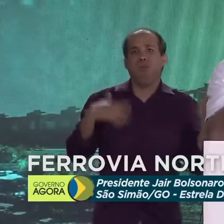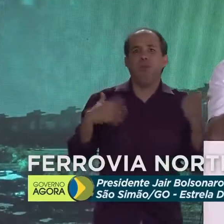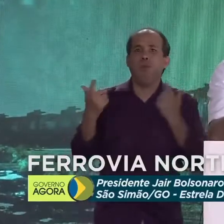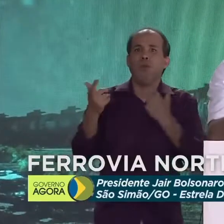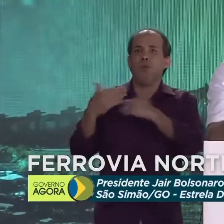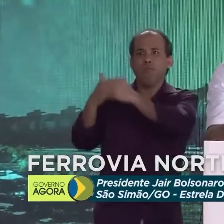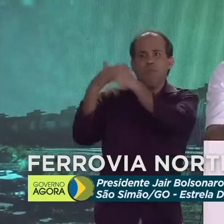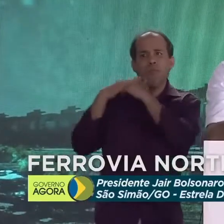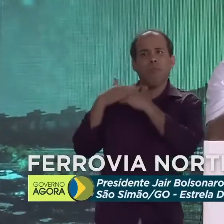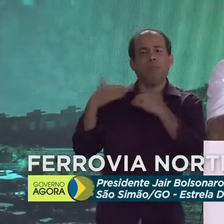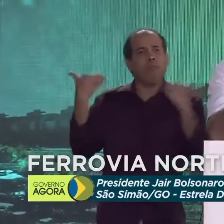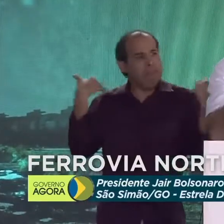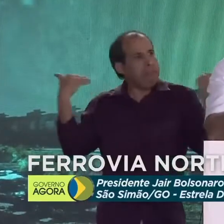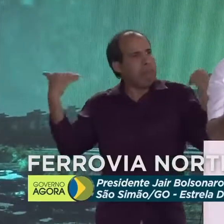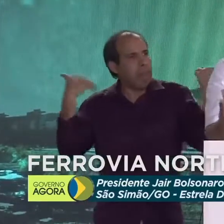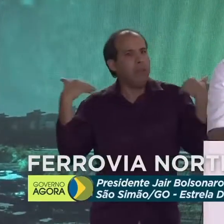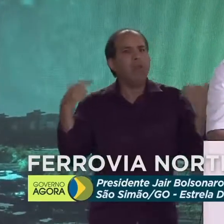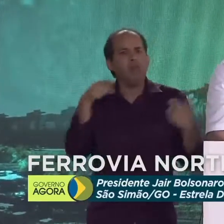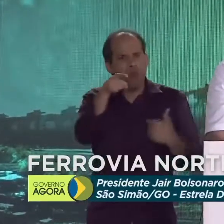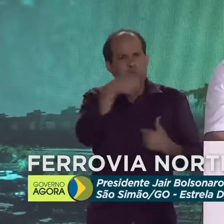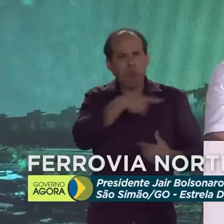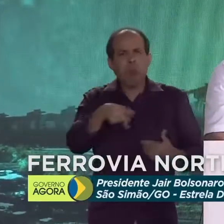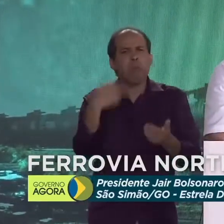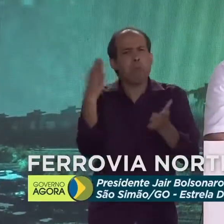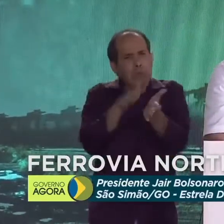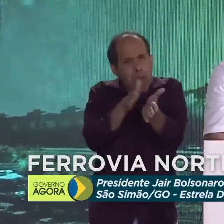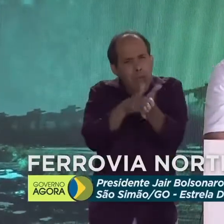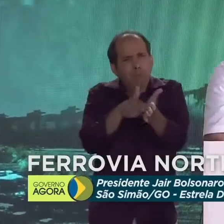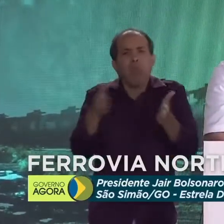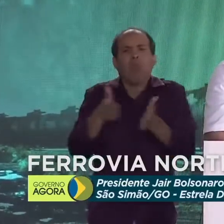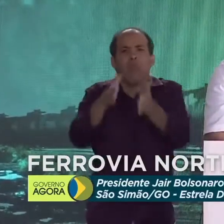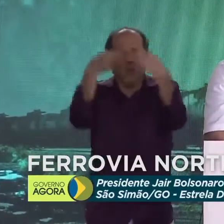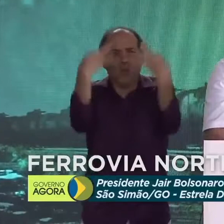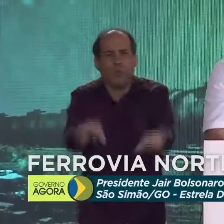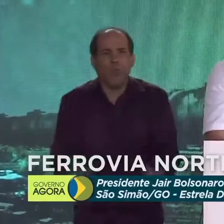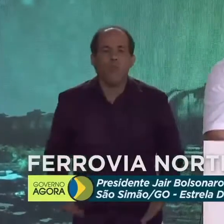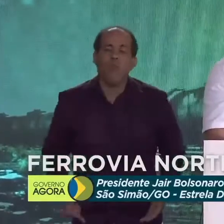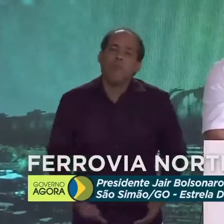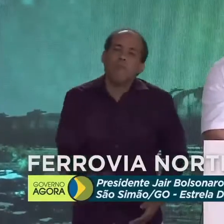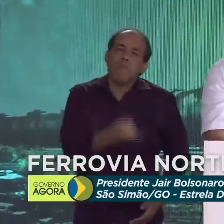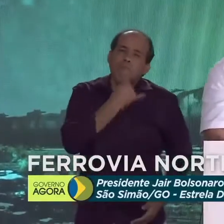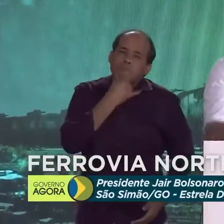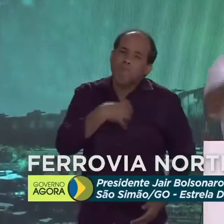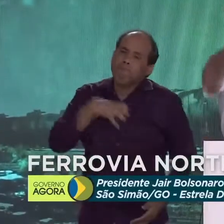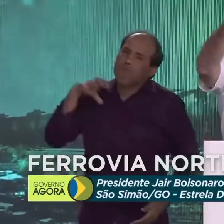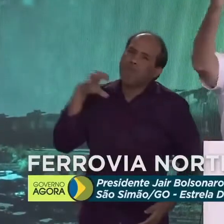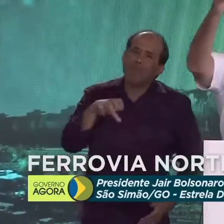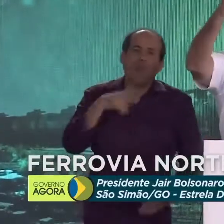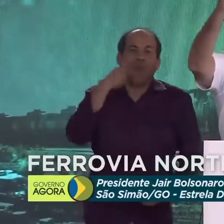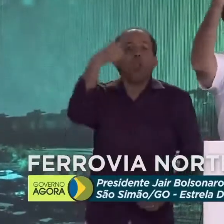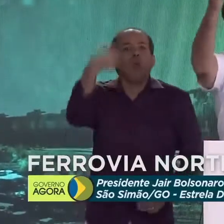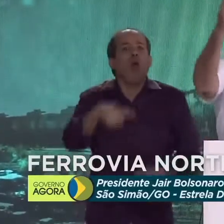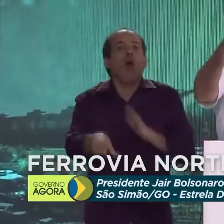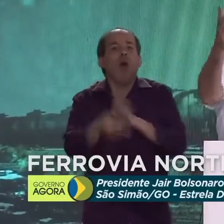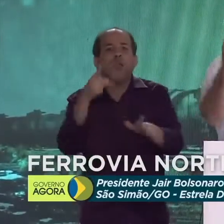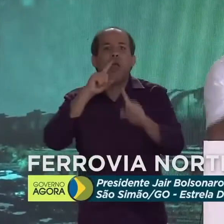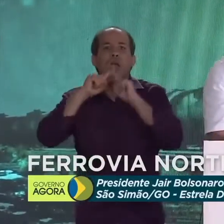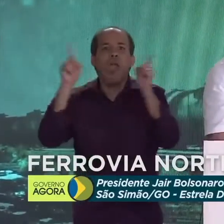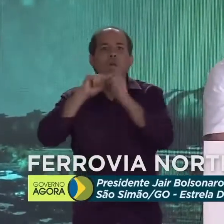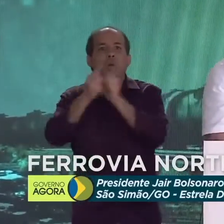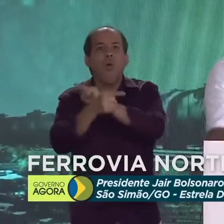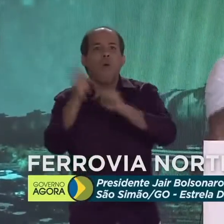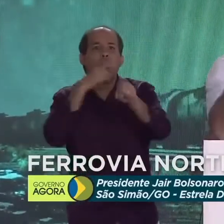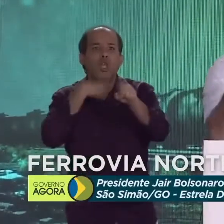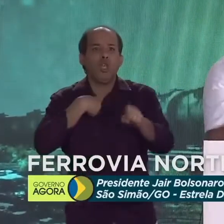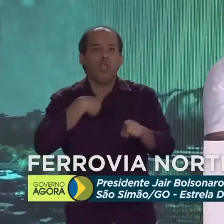dizendo que estou no caminho certo. Lamento as mortes, repito, antes que comece a falar por aí essa